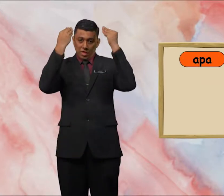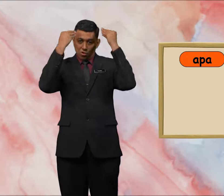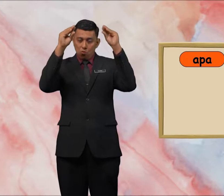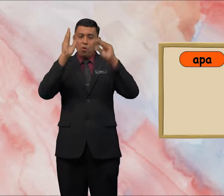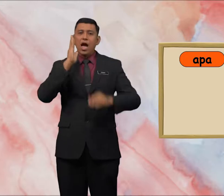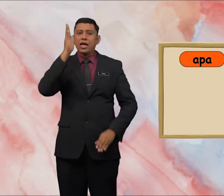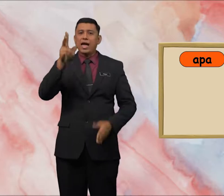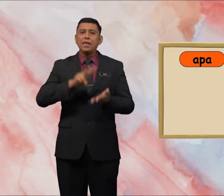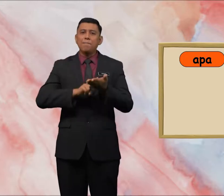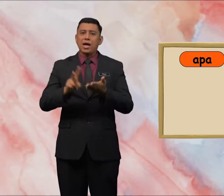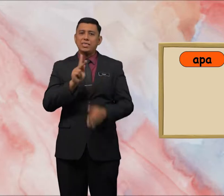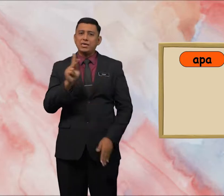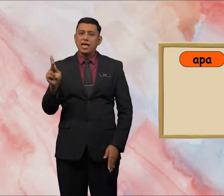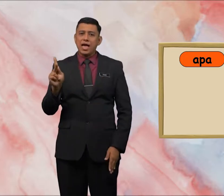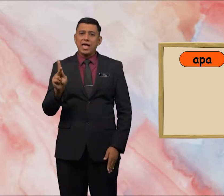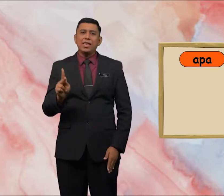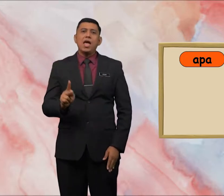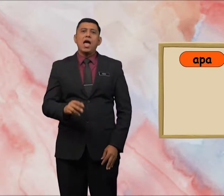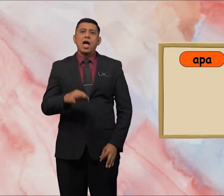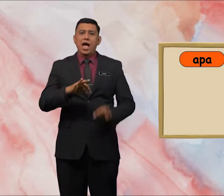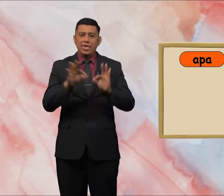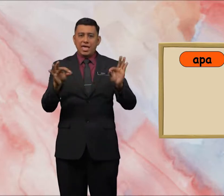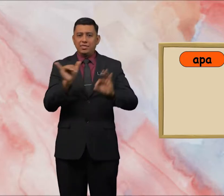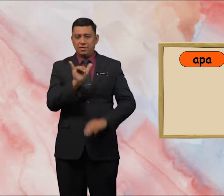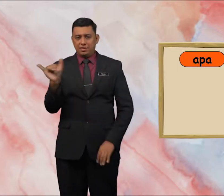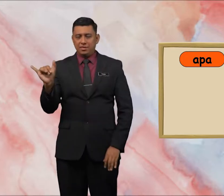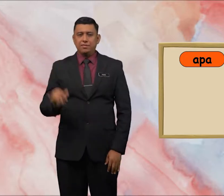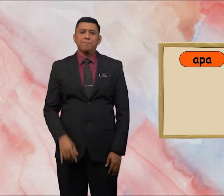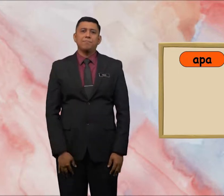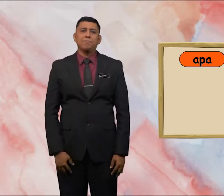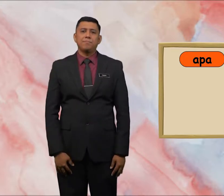Cikgu akan bacakan ayatnya.